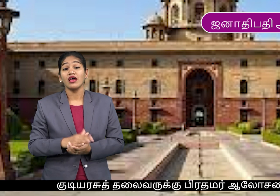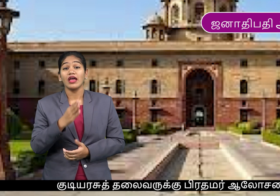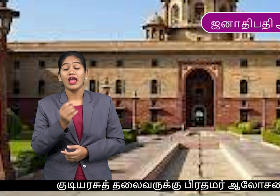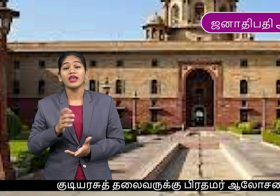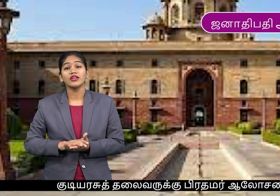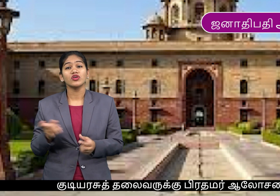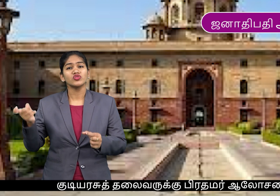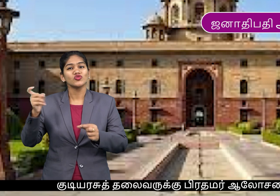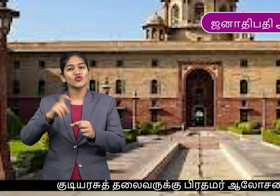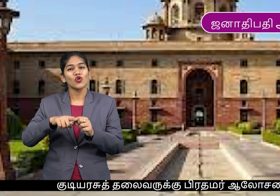வழங்கலாம்.